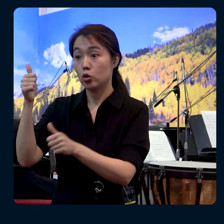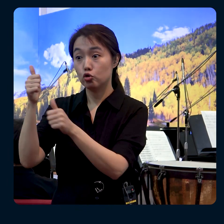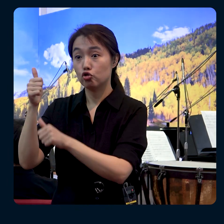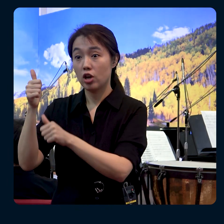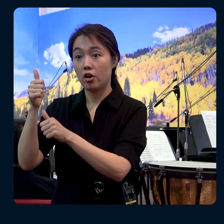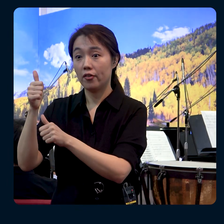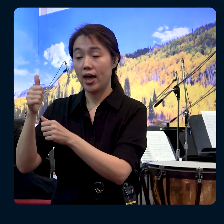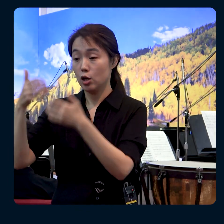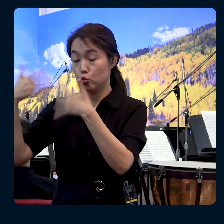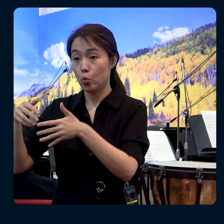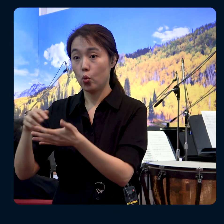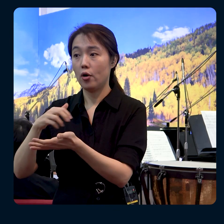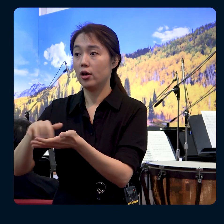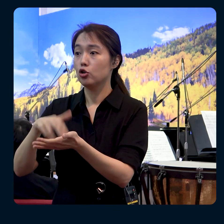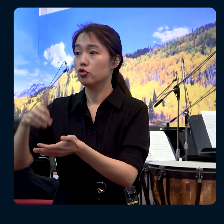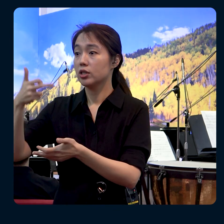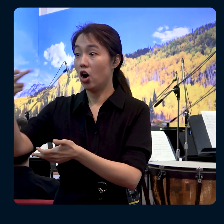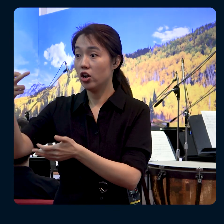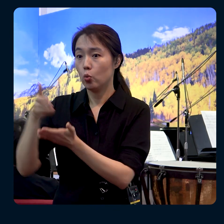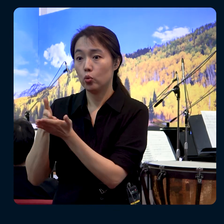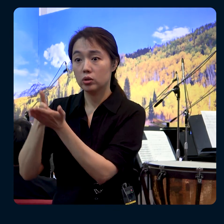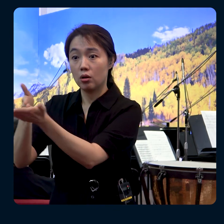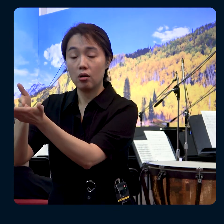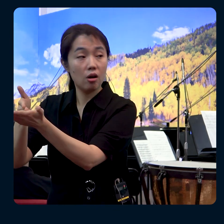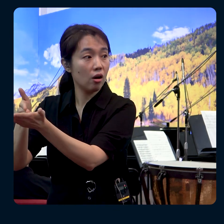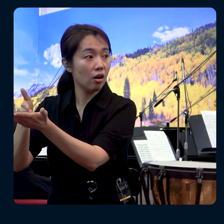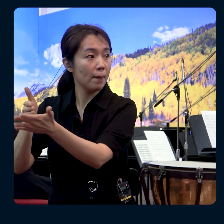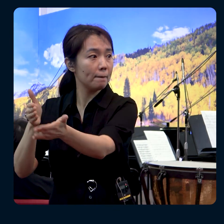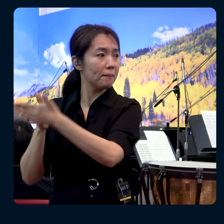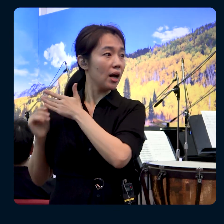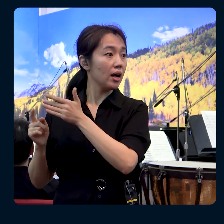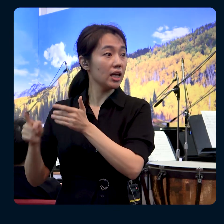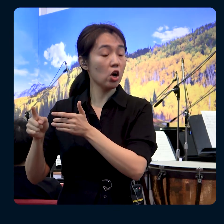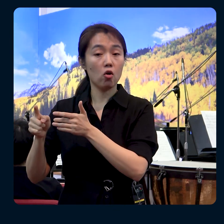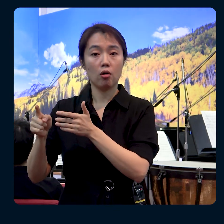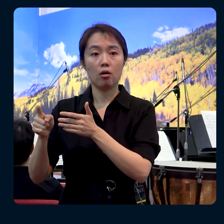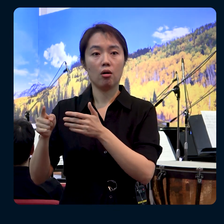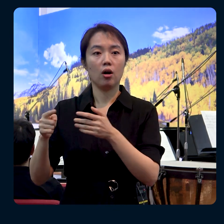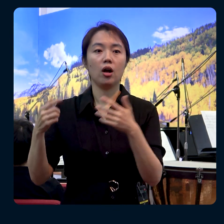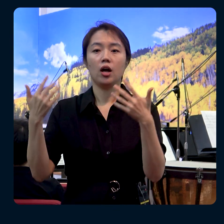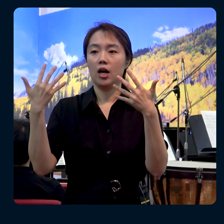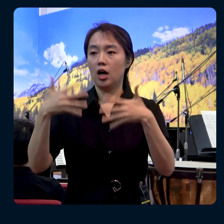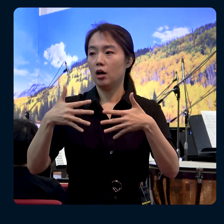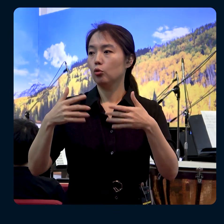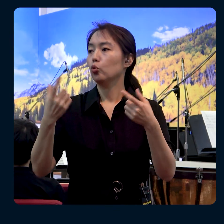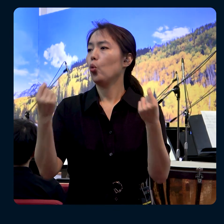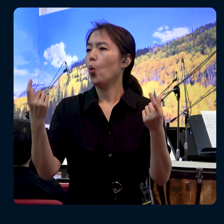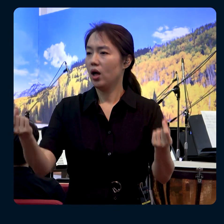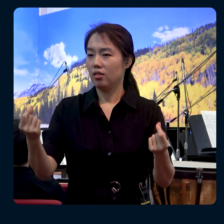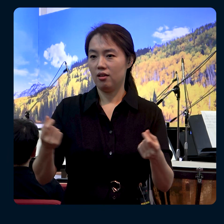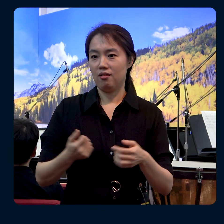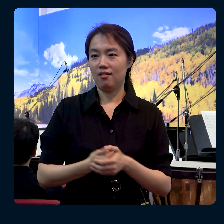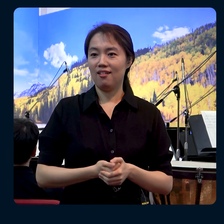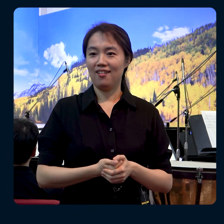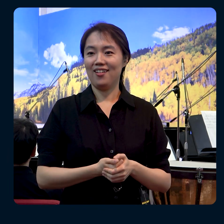자기들이 적어서 제출도 못한 그 17가지하고 순서까지도 똑같았다는 거예요.